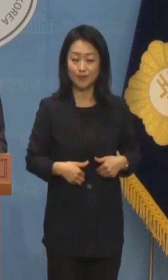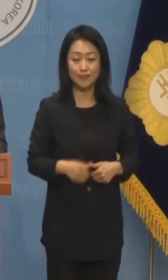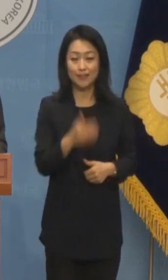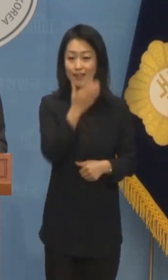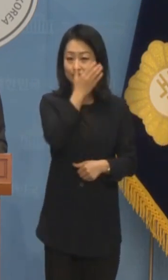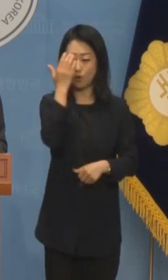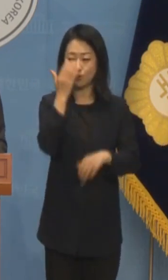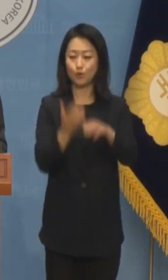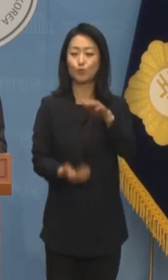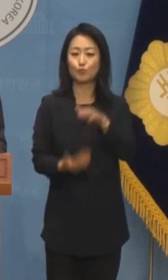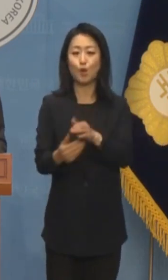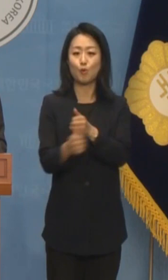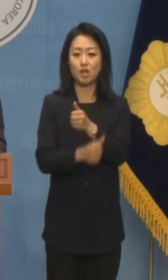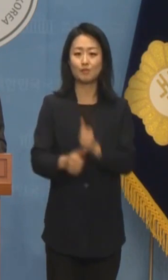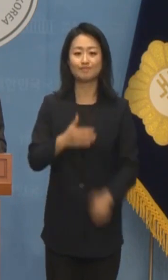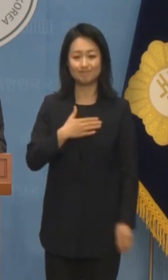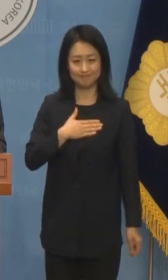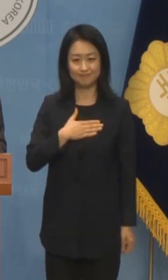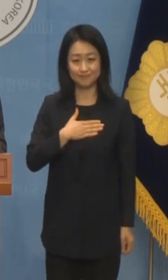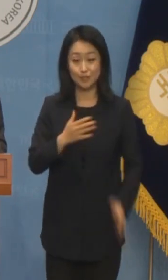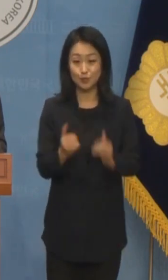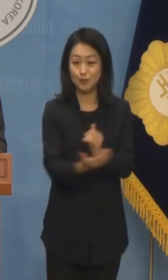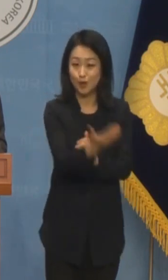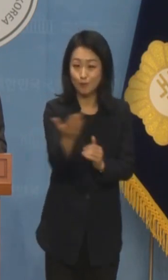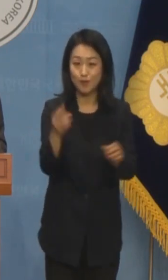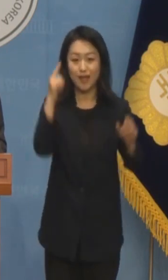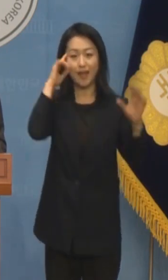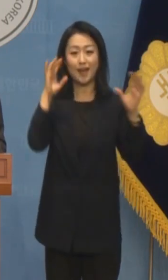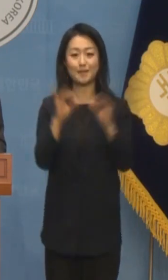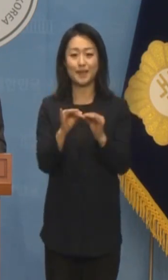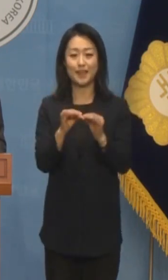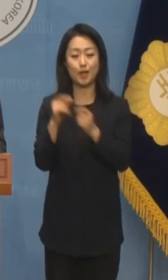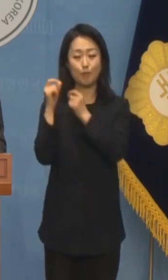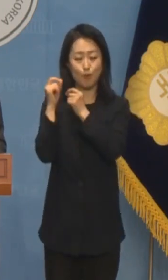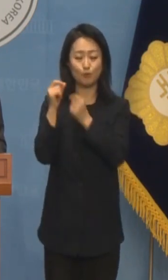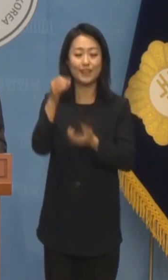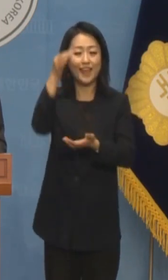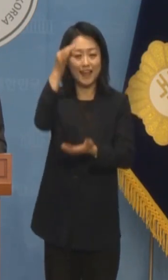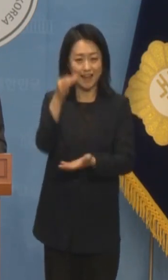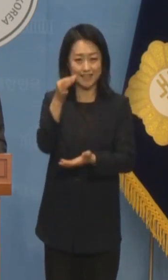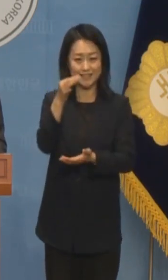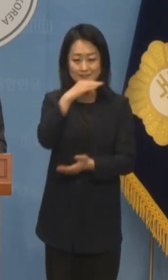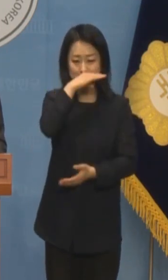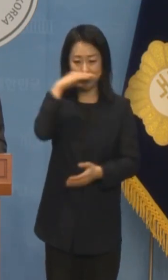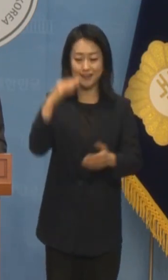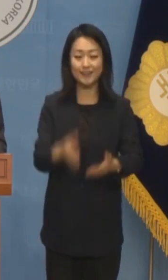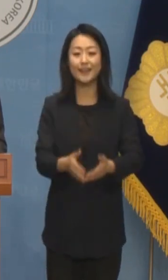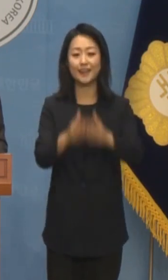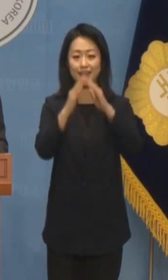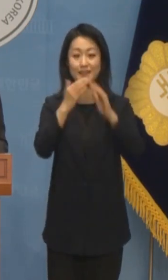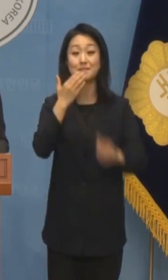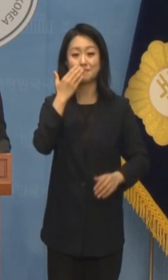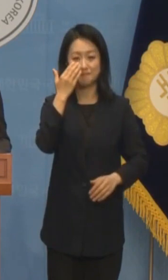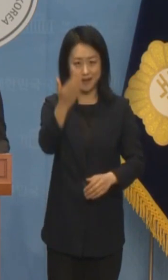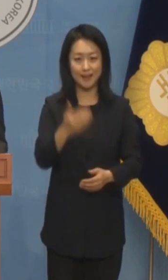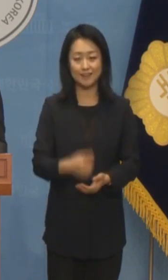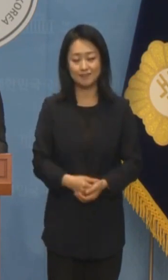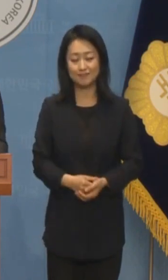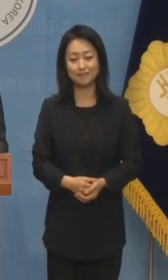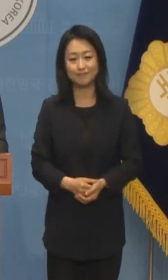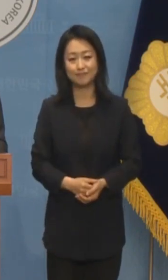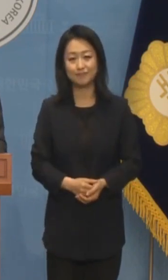청년 최고위원이 되어 국민이 공감하는 보수의 가치를 올바르게 세우겠습니다.